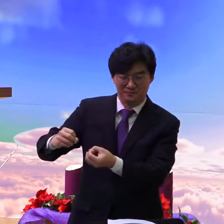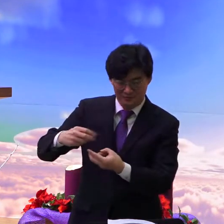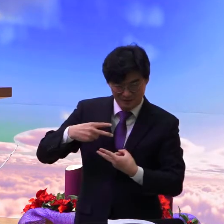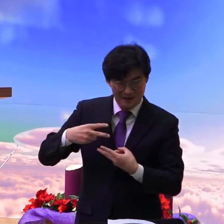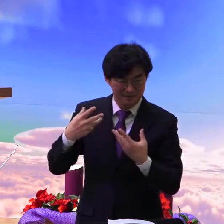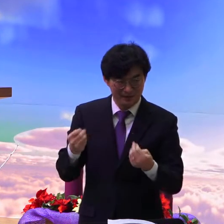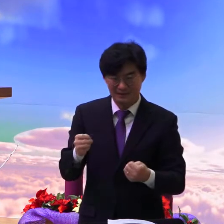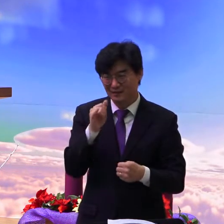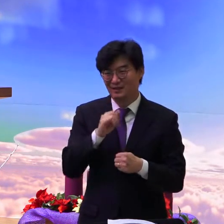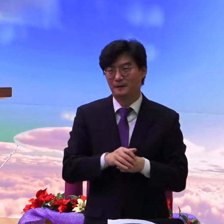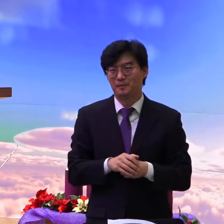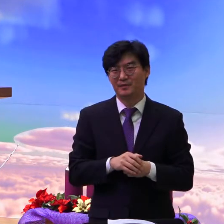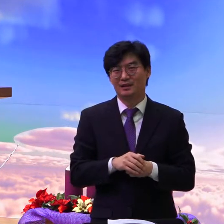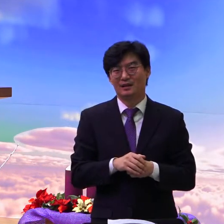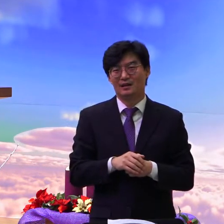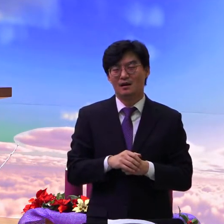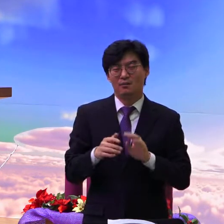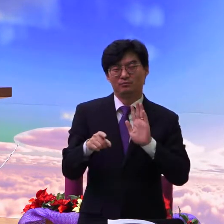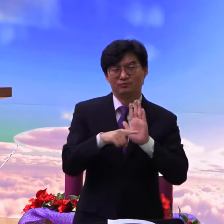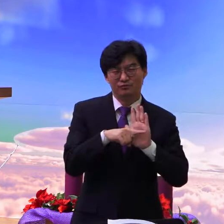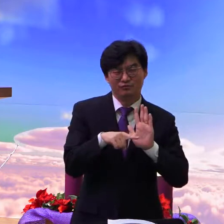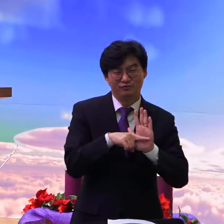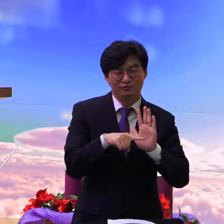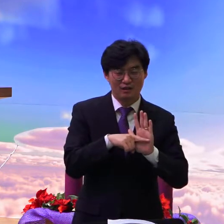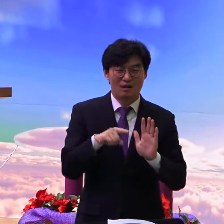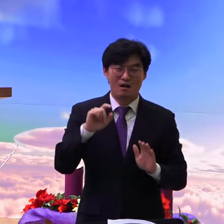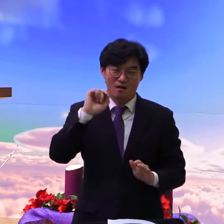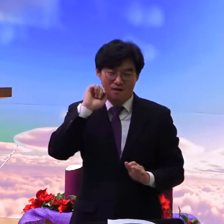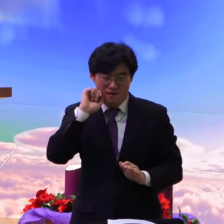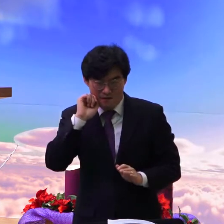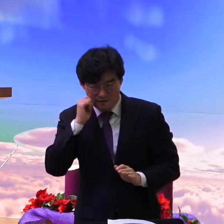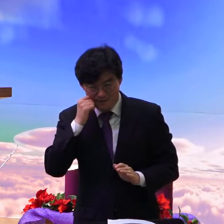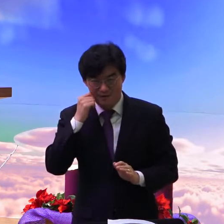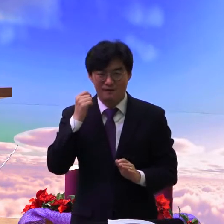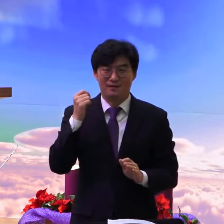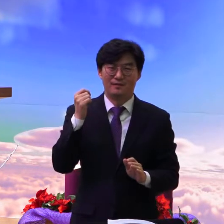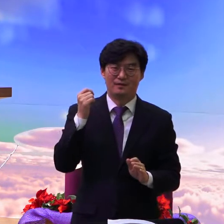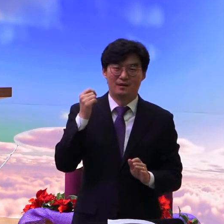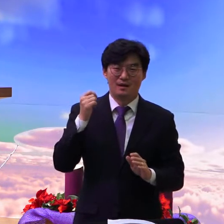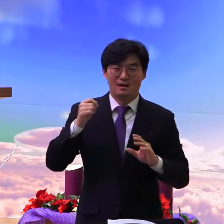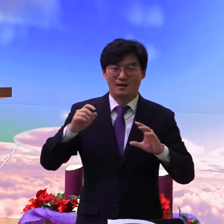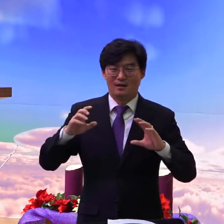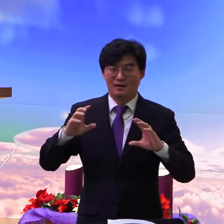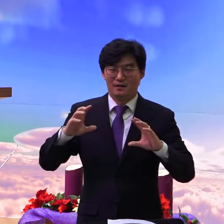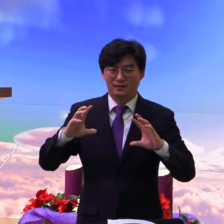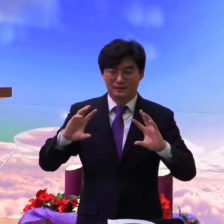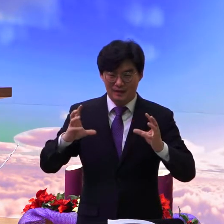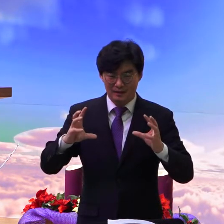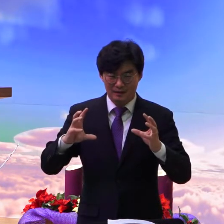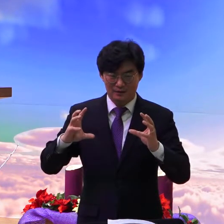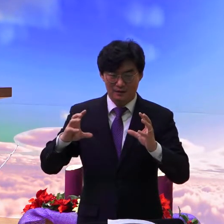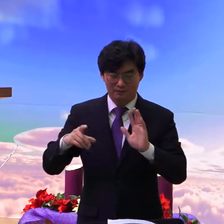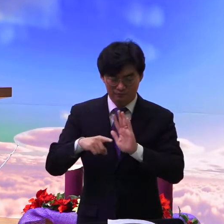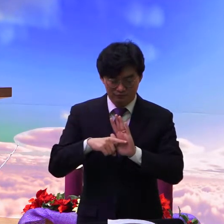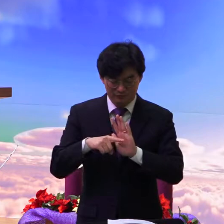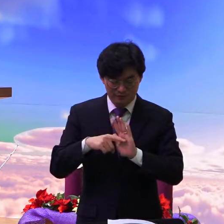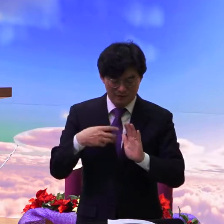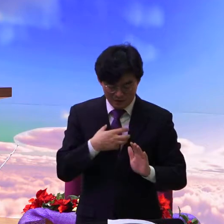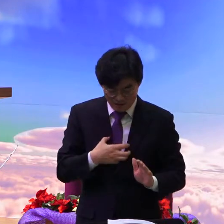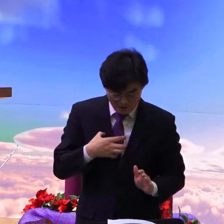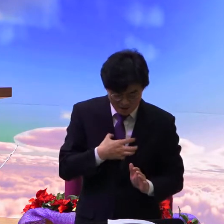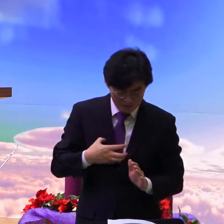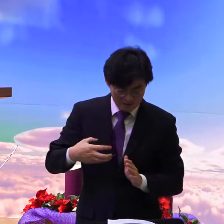모습보다도 더 부정적이고 더 어렵게 체감하도록 세상이 자꾸 우리를 현혹하고 흔들고 그렇게